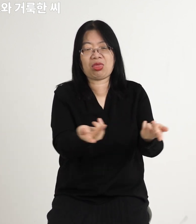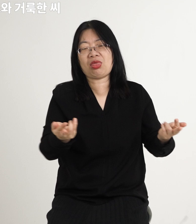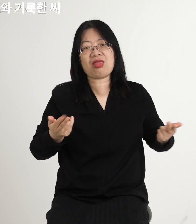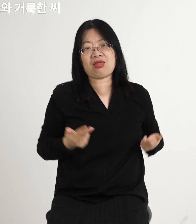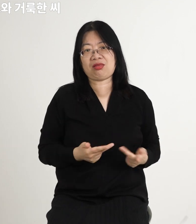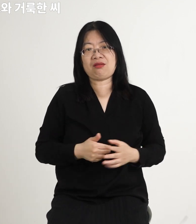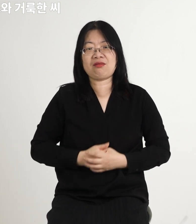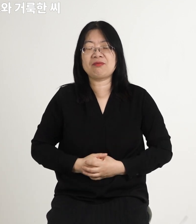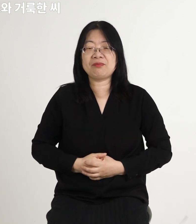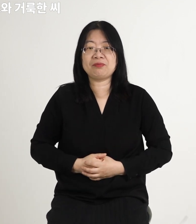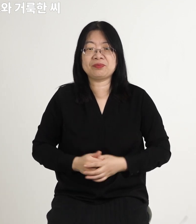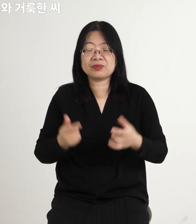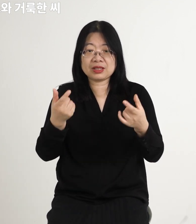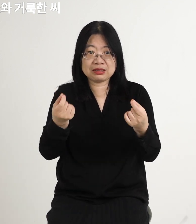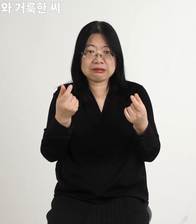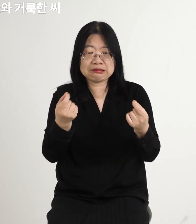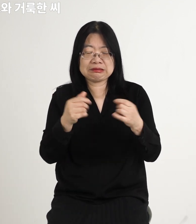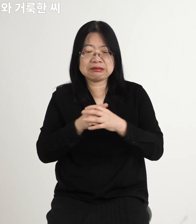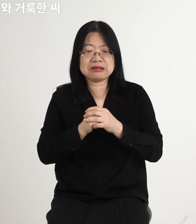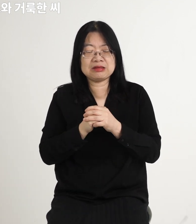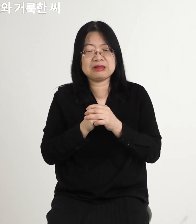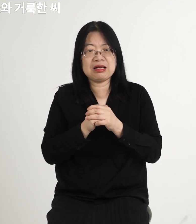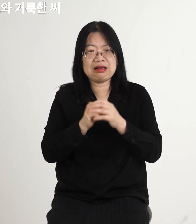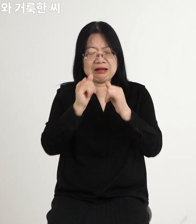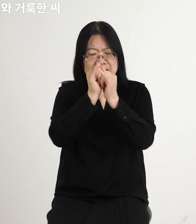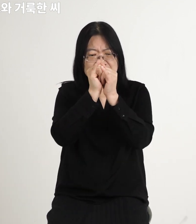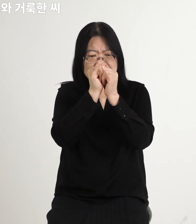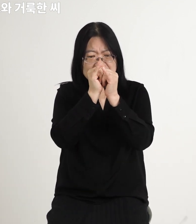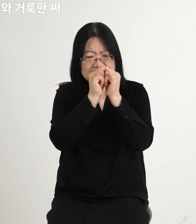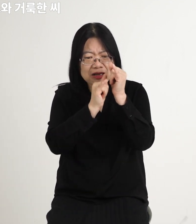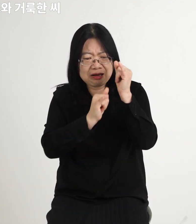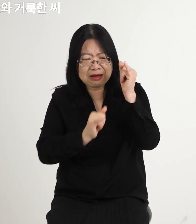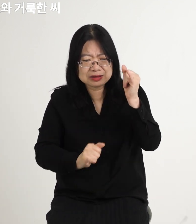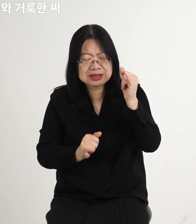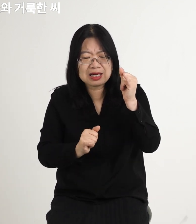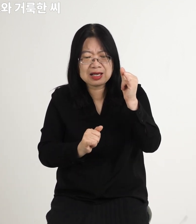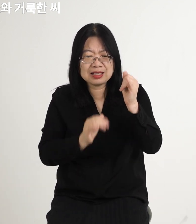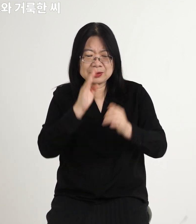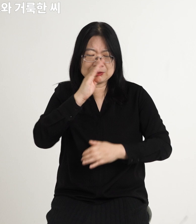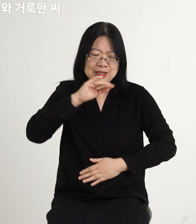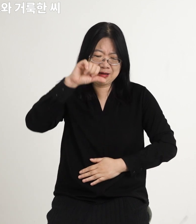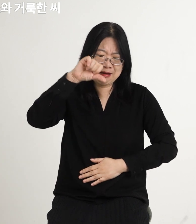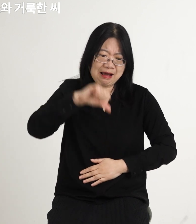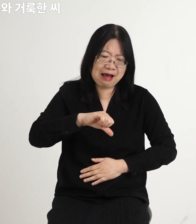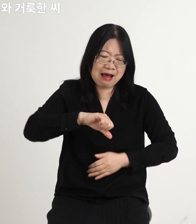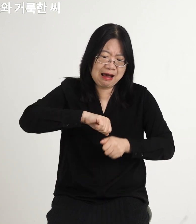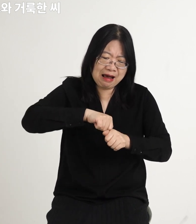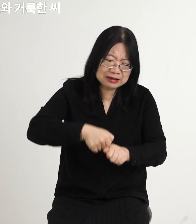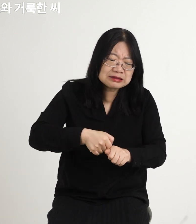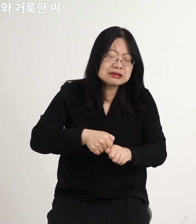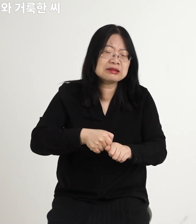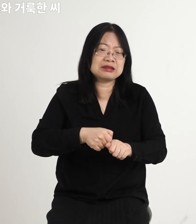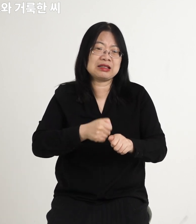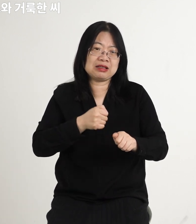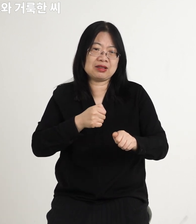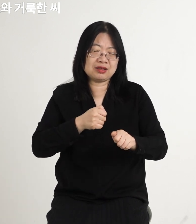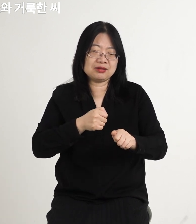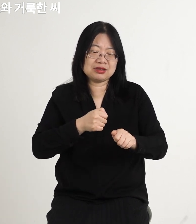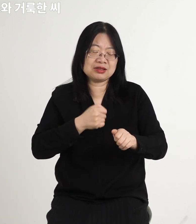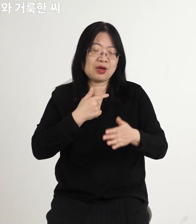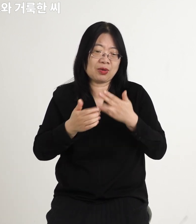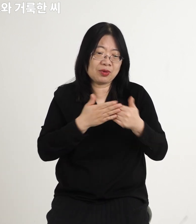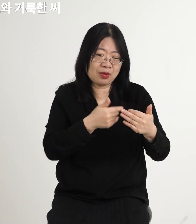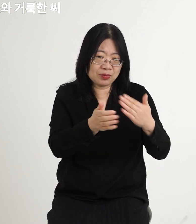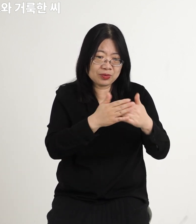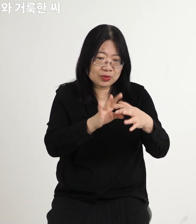이런 역사의 풀무에 던져지는 과정을 겪어서 이들을 깨끗게 하실